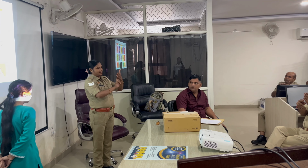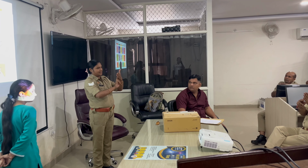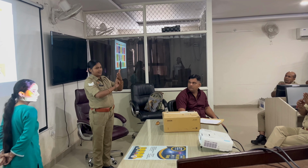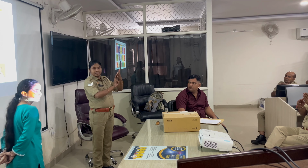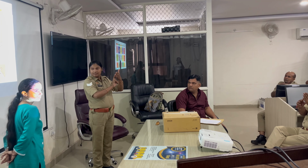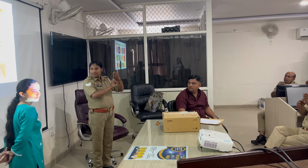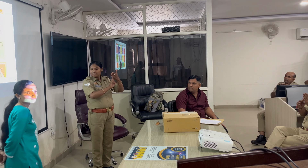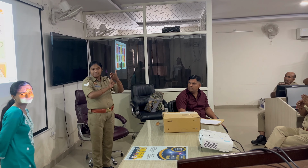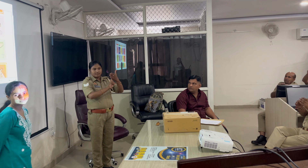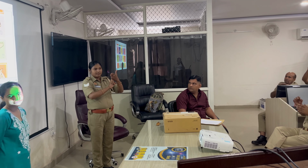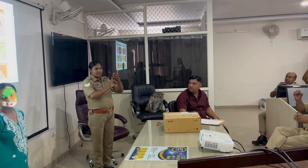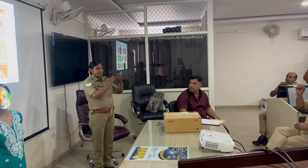ओ